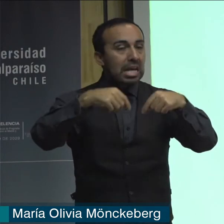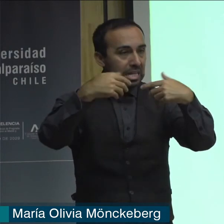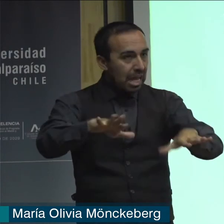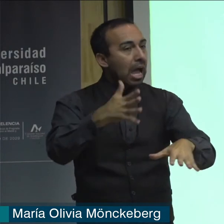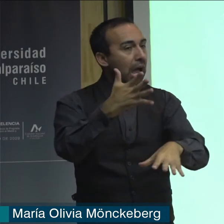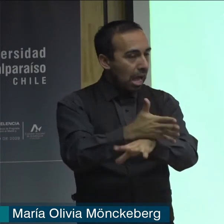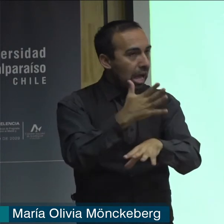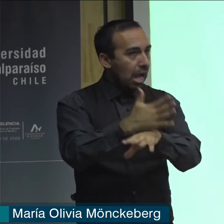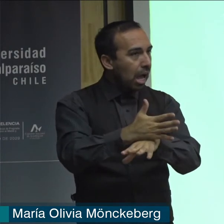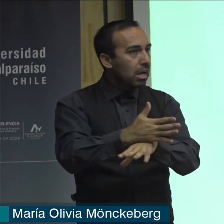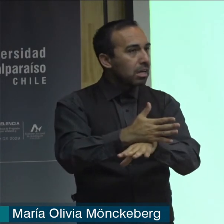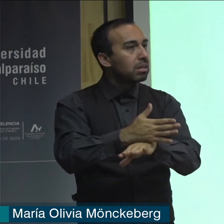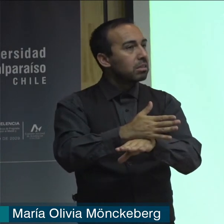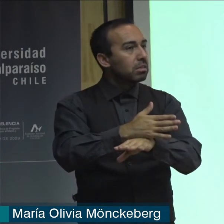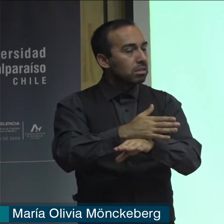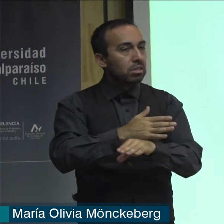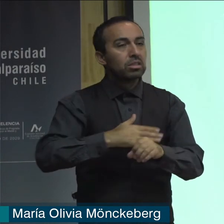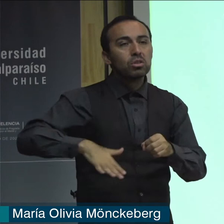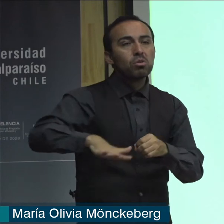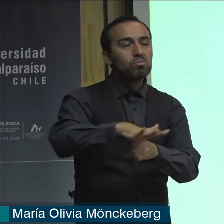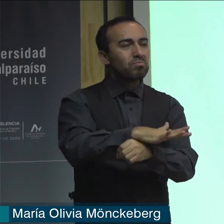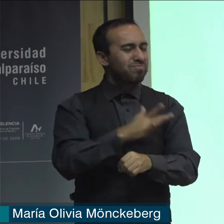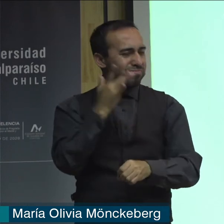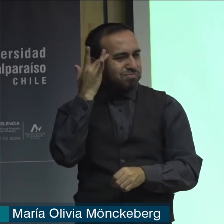a mí me parece que